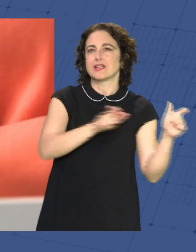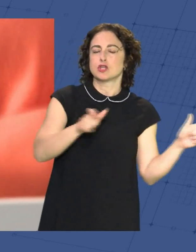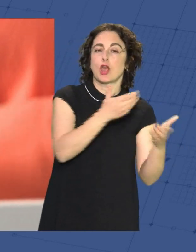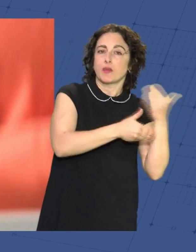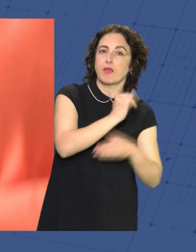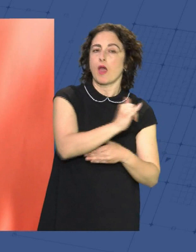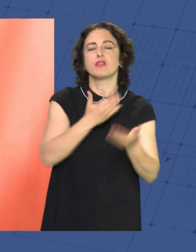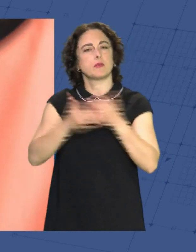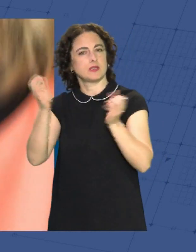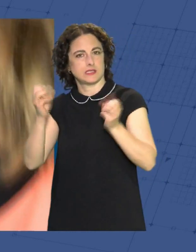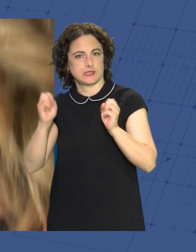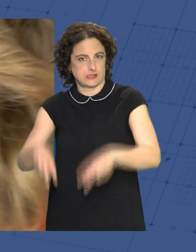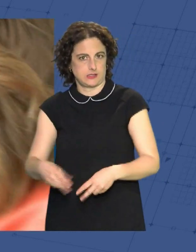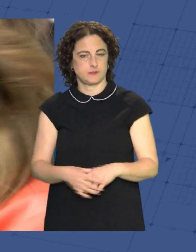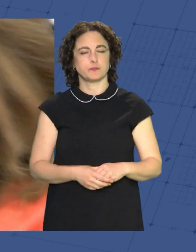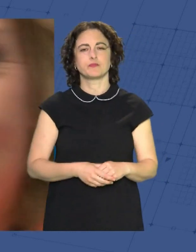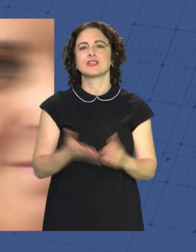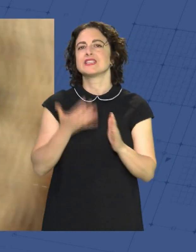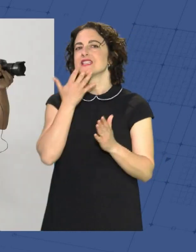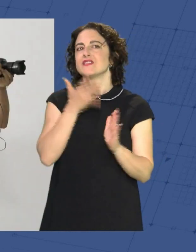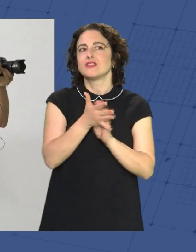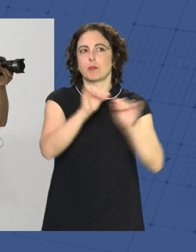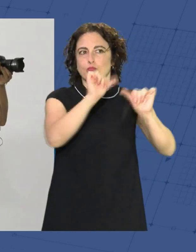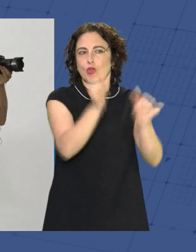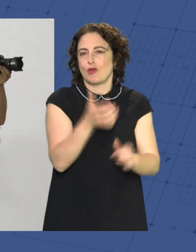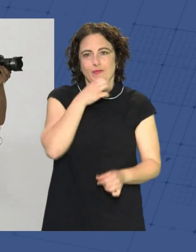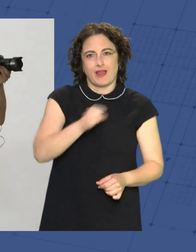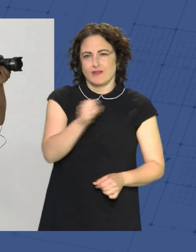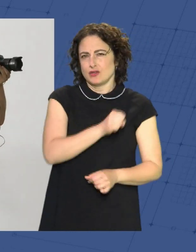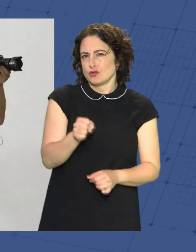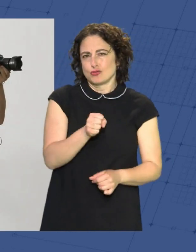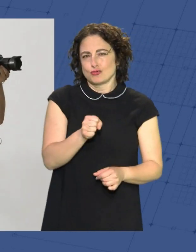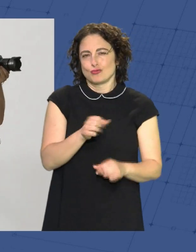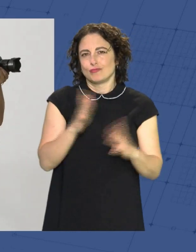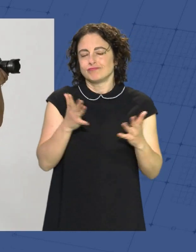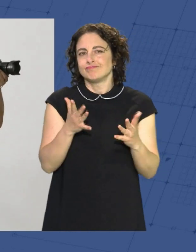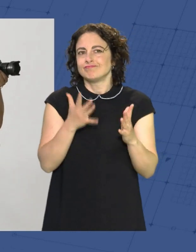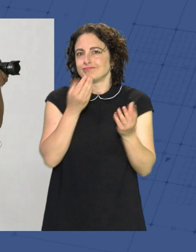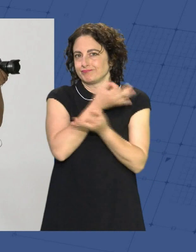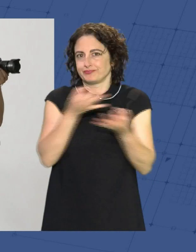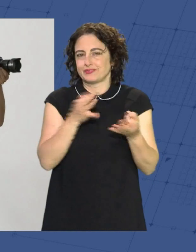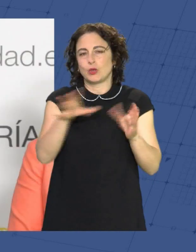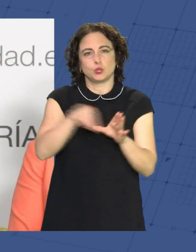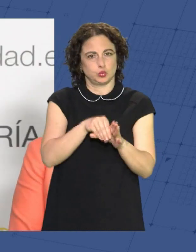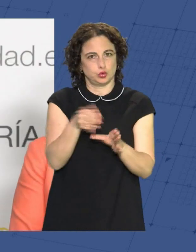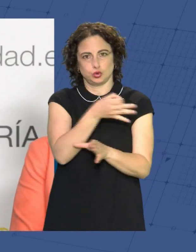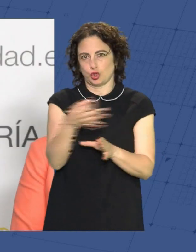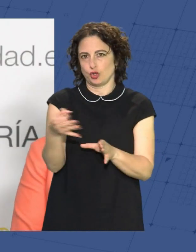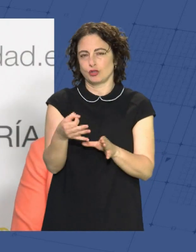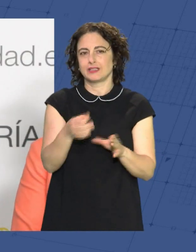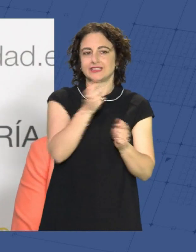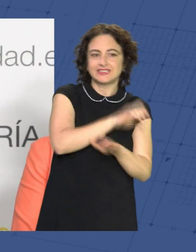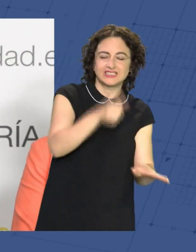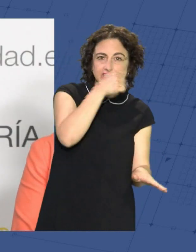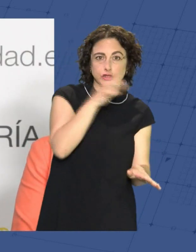y sin discapacidad. Es un ejemplo maravilloso una muy buena práctica de lo que es la inclusión donde están niños y